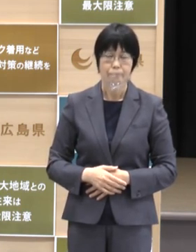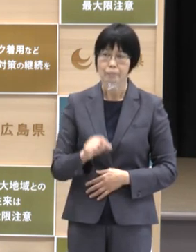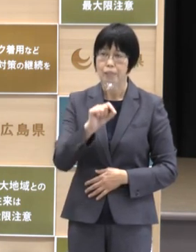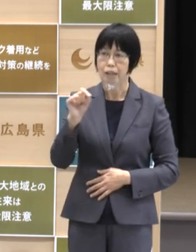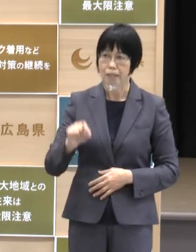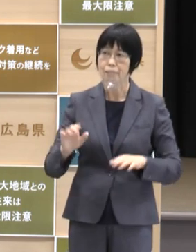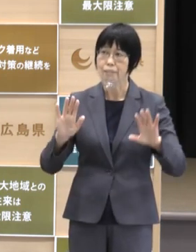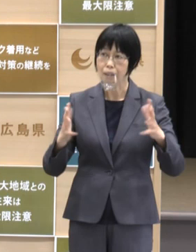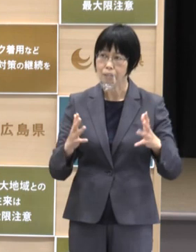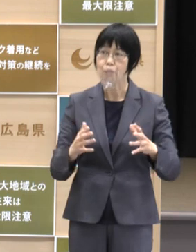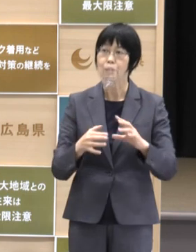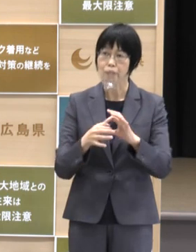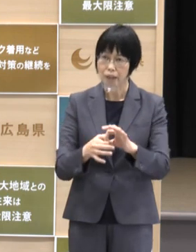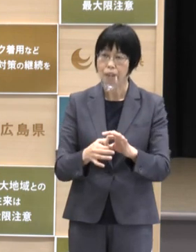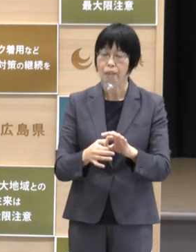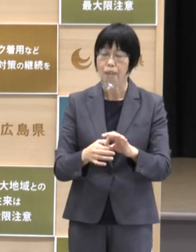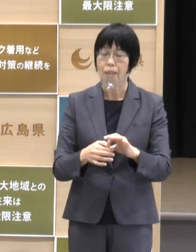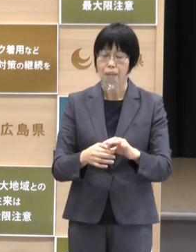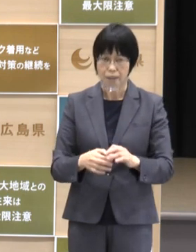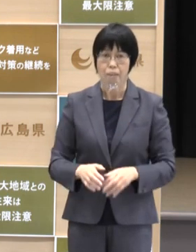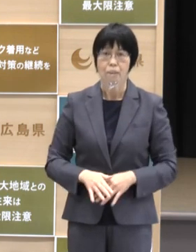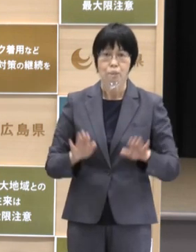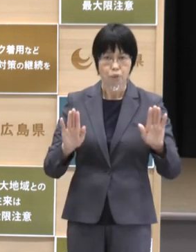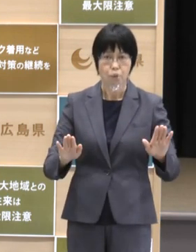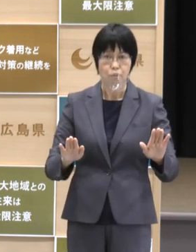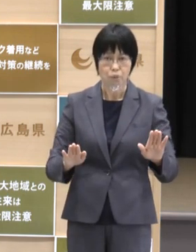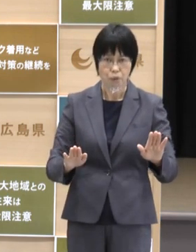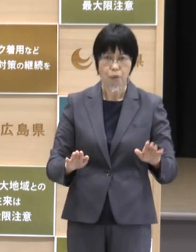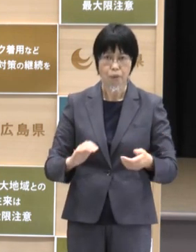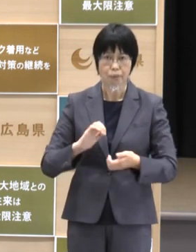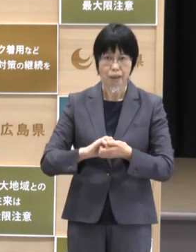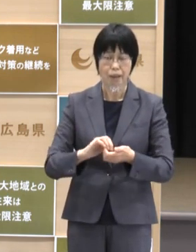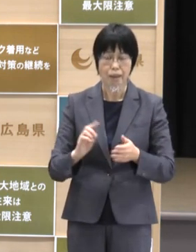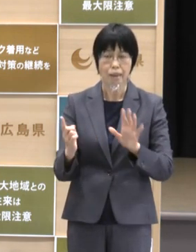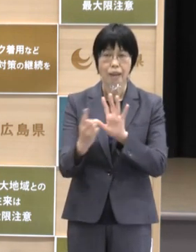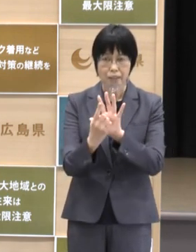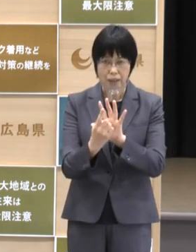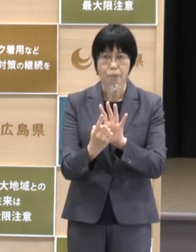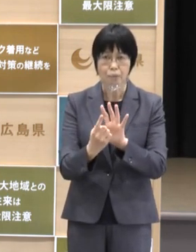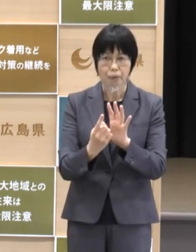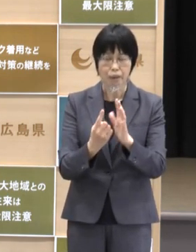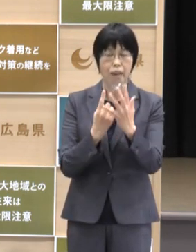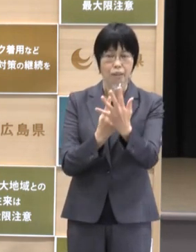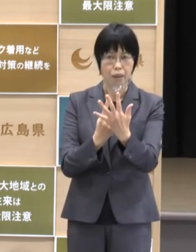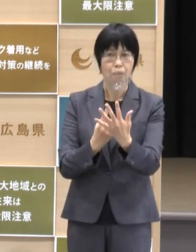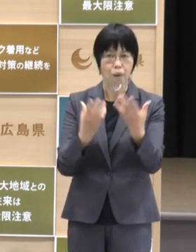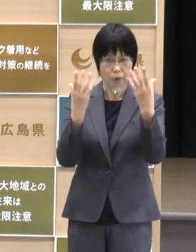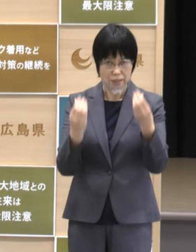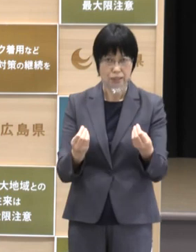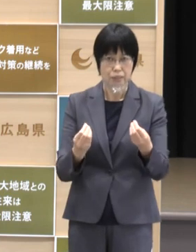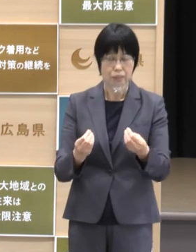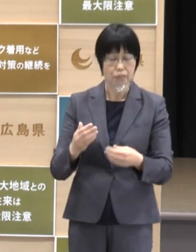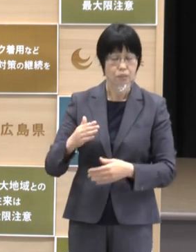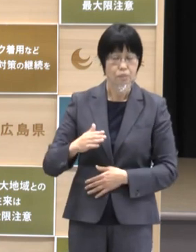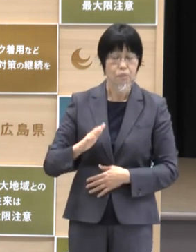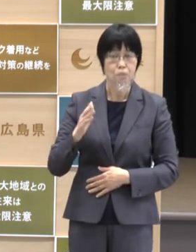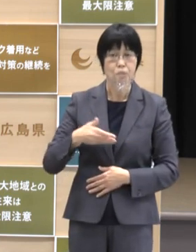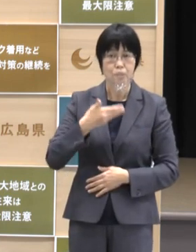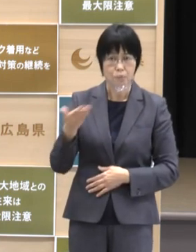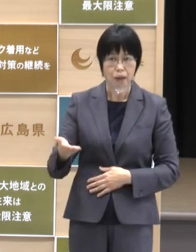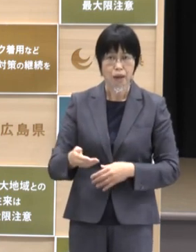内容ですので、これで、今日の知事定例会見は終了といたします。次回は、